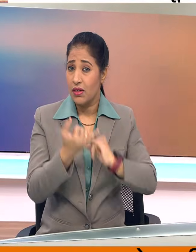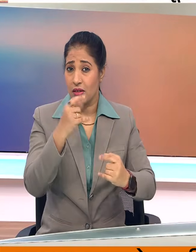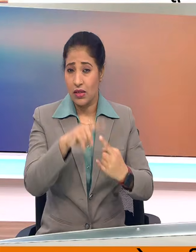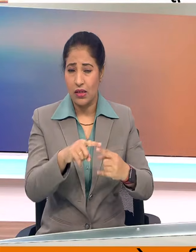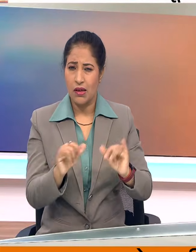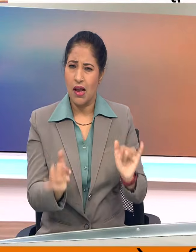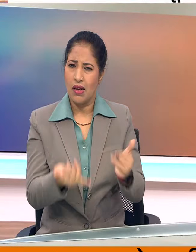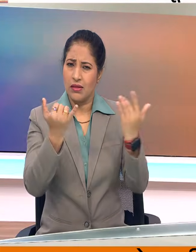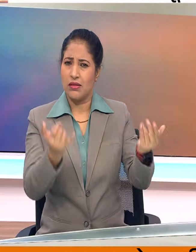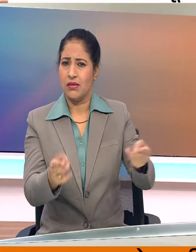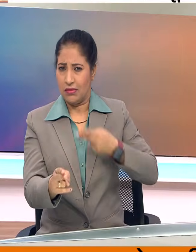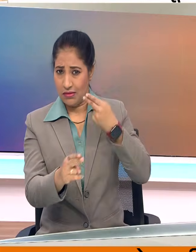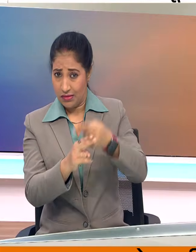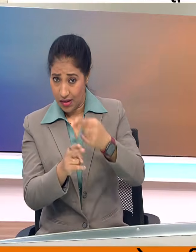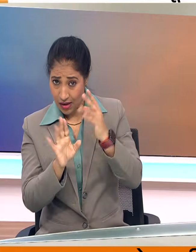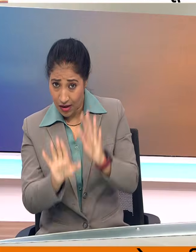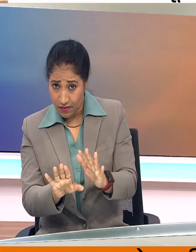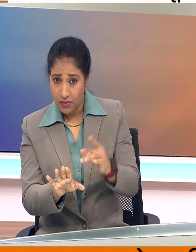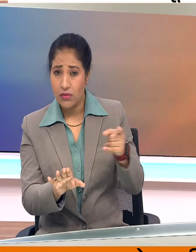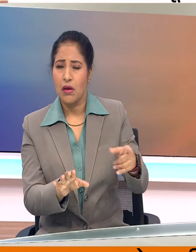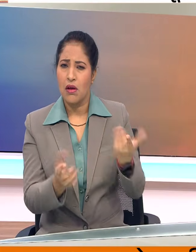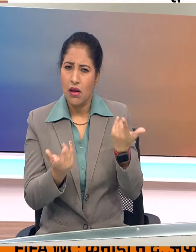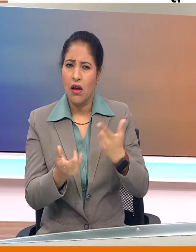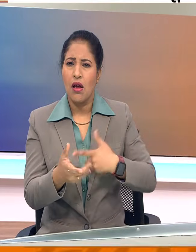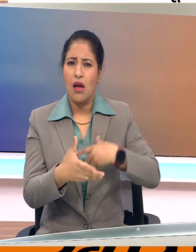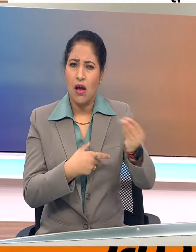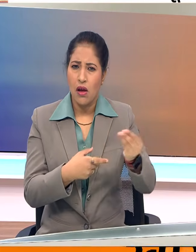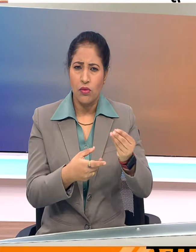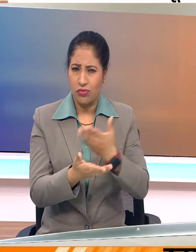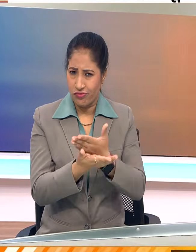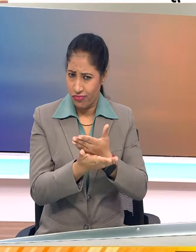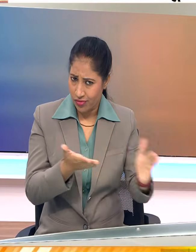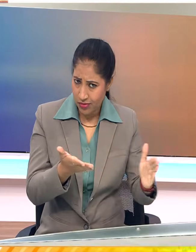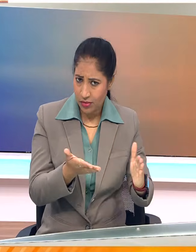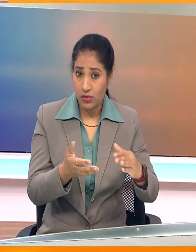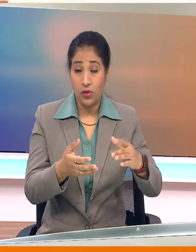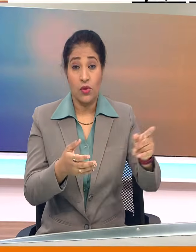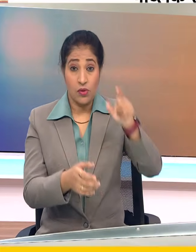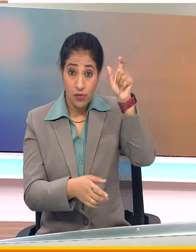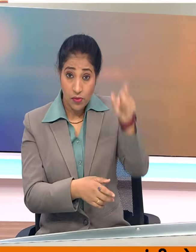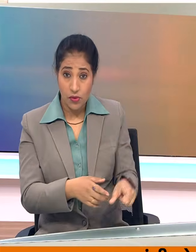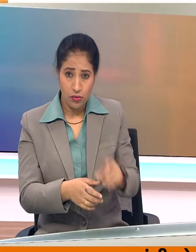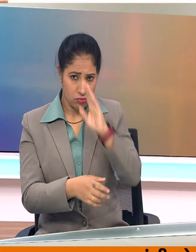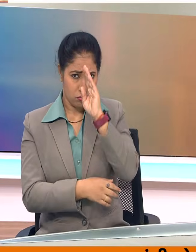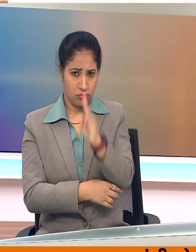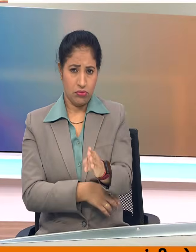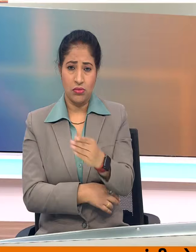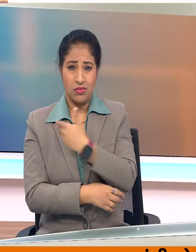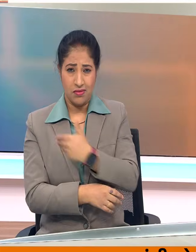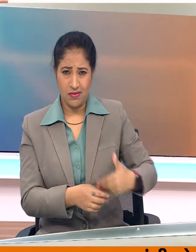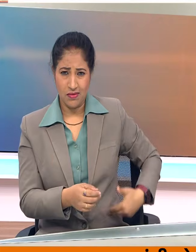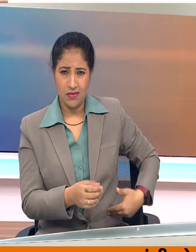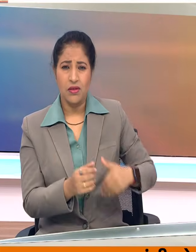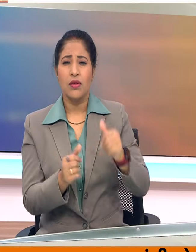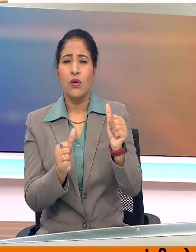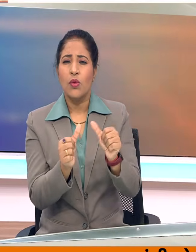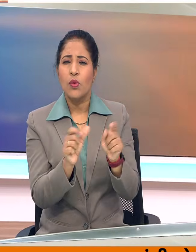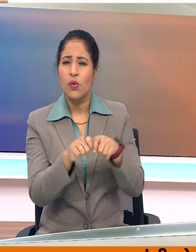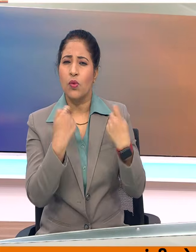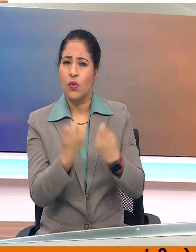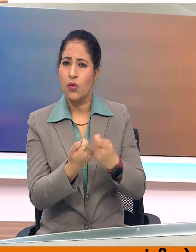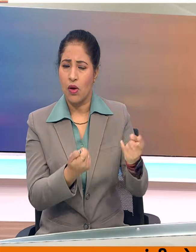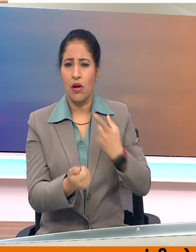गलत तरीके से शामिल किया गया हो या बाहर रखा गया हो तो नागरिक सीधे पिछड़ा वर्ग आयोग के